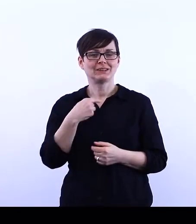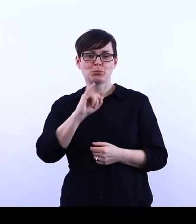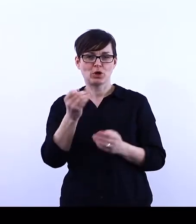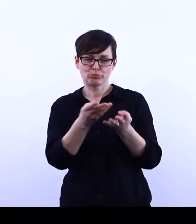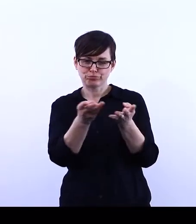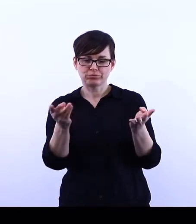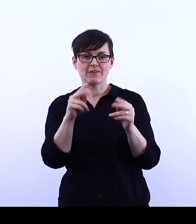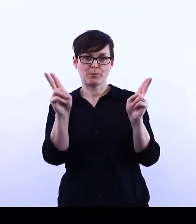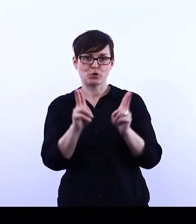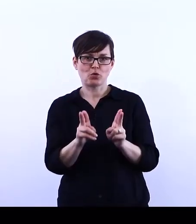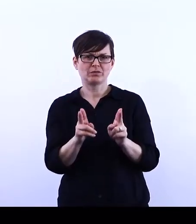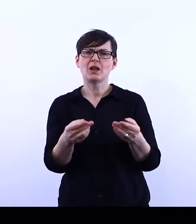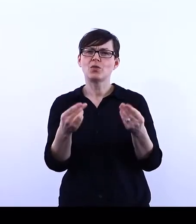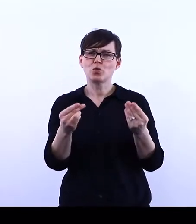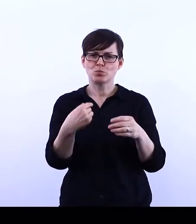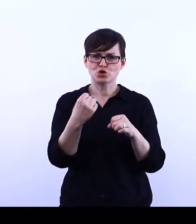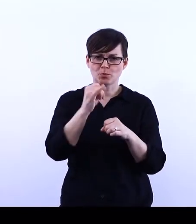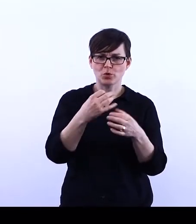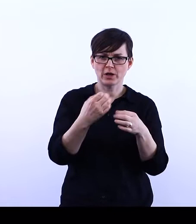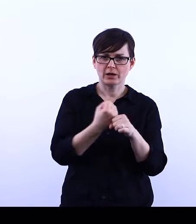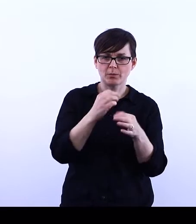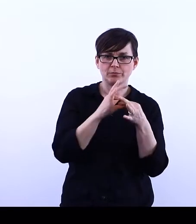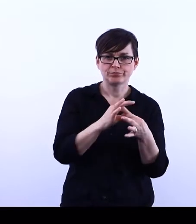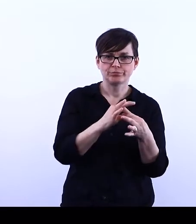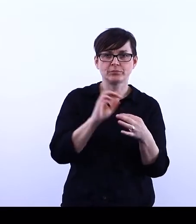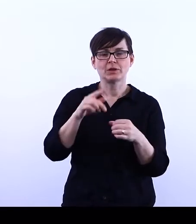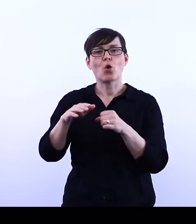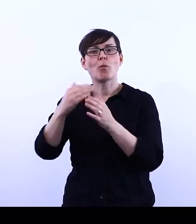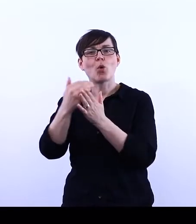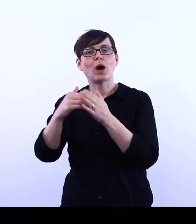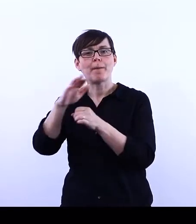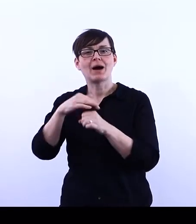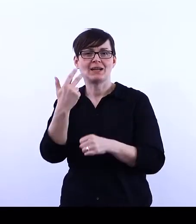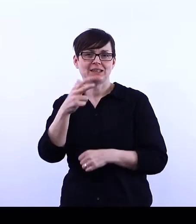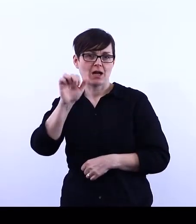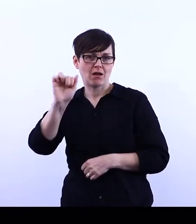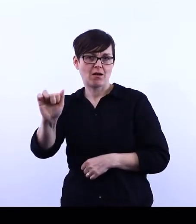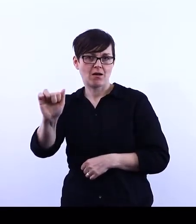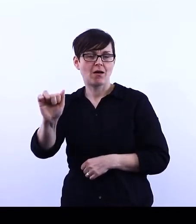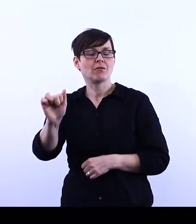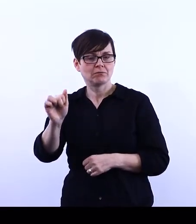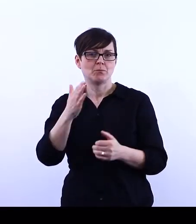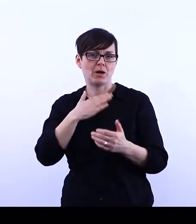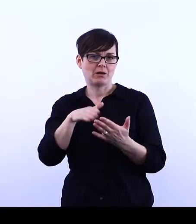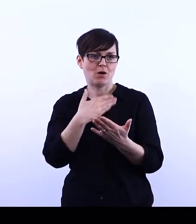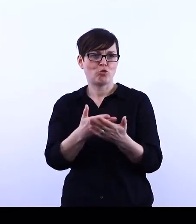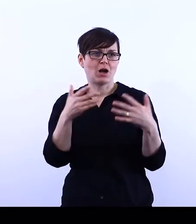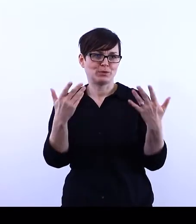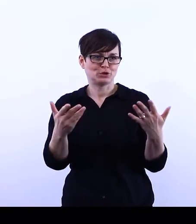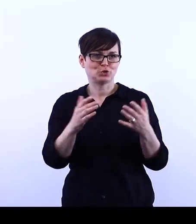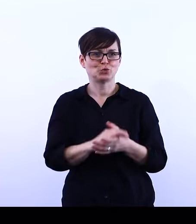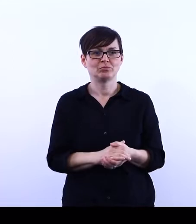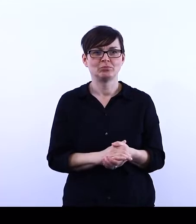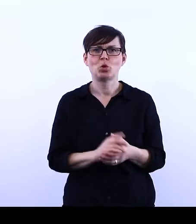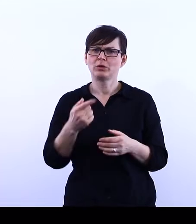sowohl jetzt in der klassischen Projektarbeit als auch eben im Programmbereich 3a zuständig, um das ein bisschen